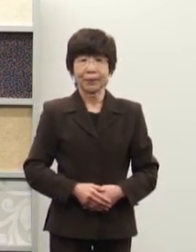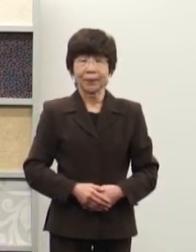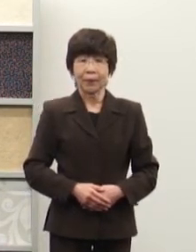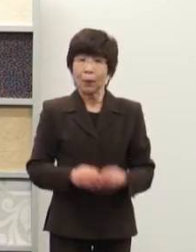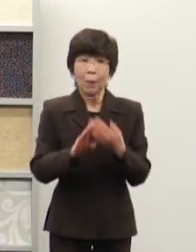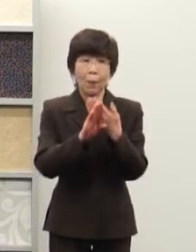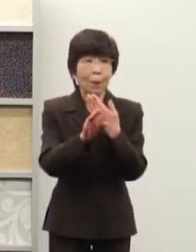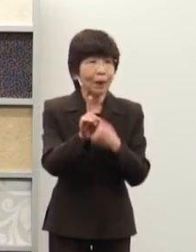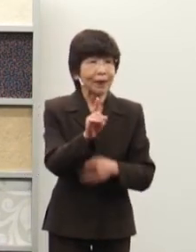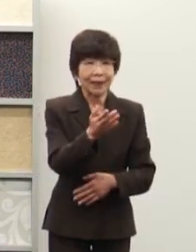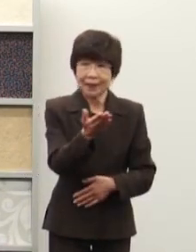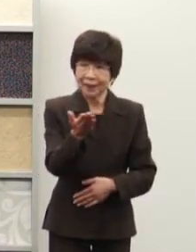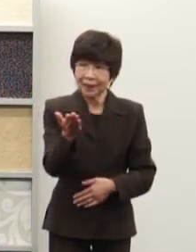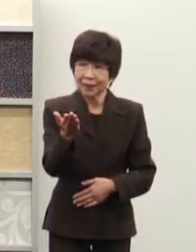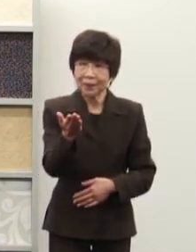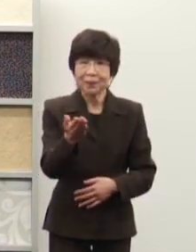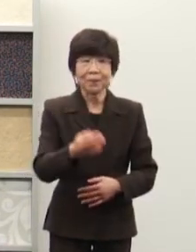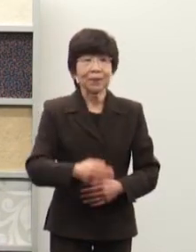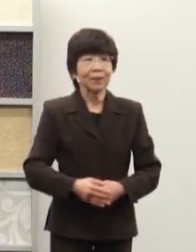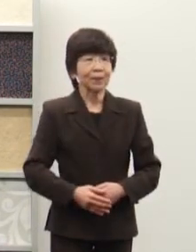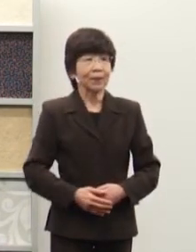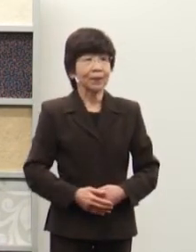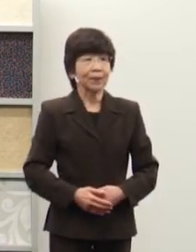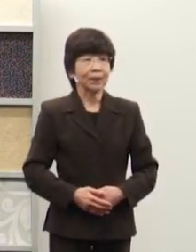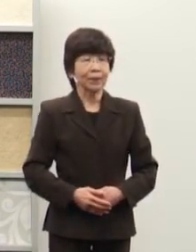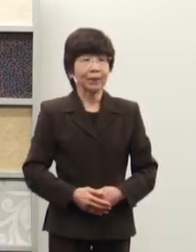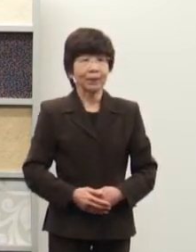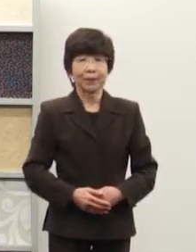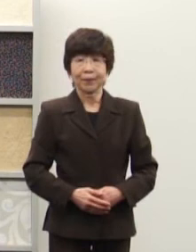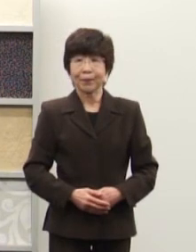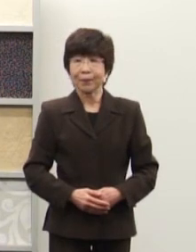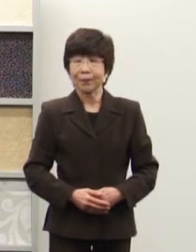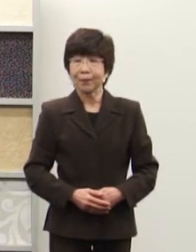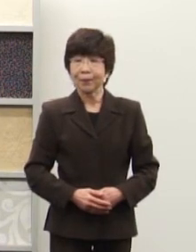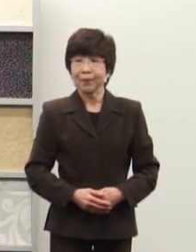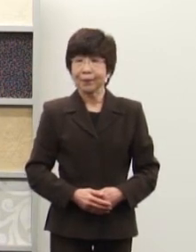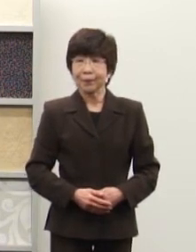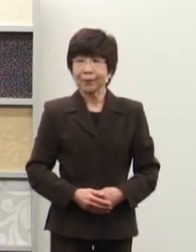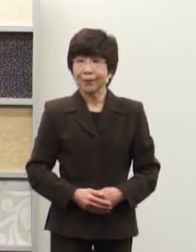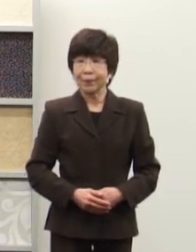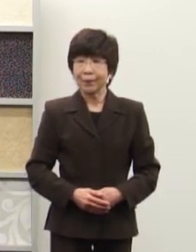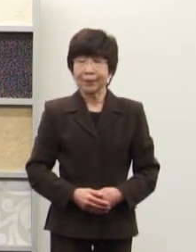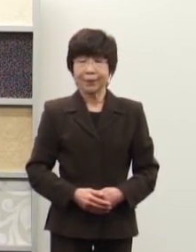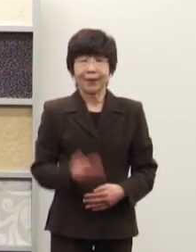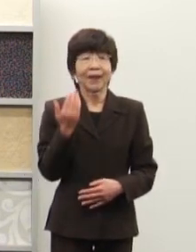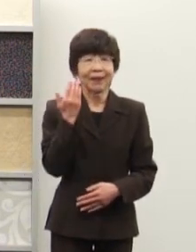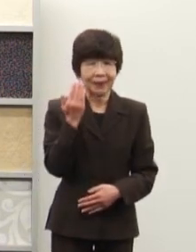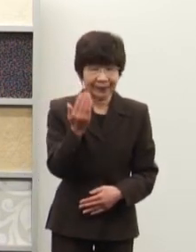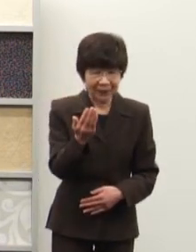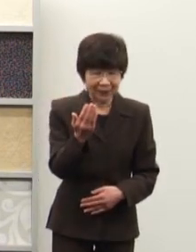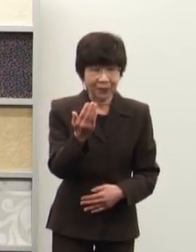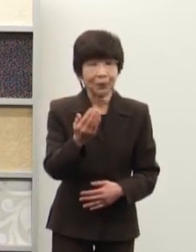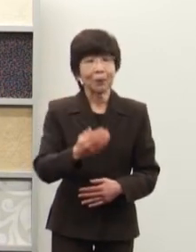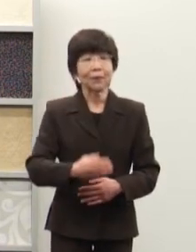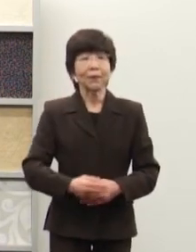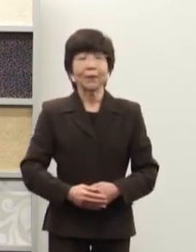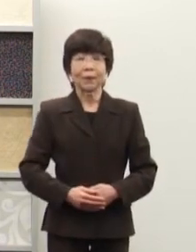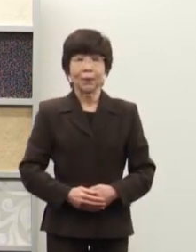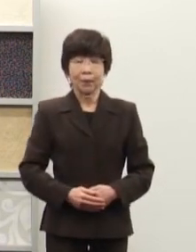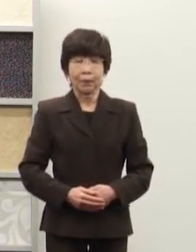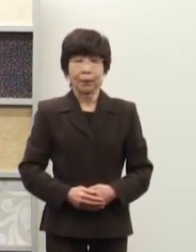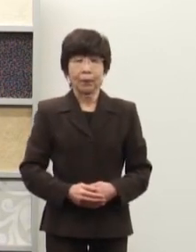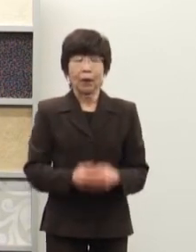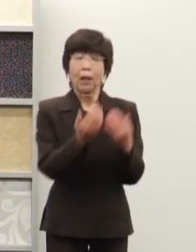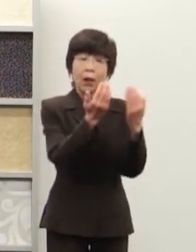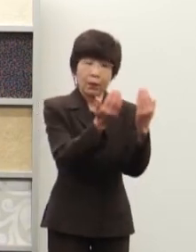ょうか。はい、他に質問のある記者の方はいらっしゃいますでしょうか。はい、NHK さん。 NHK の大友です。学